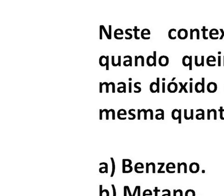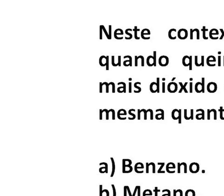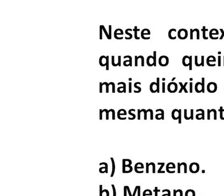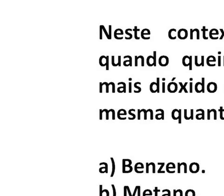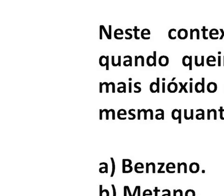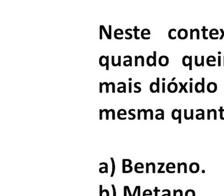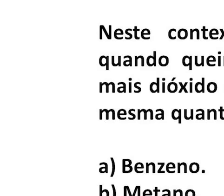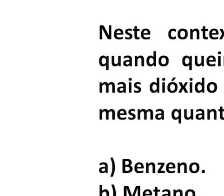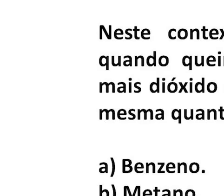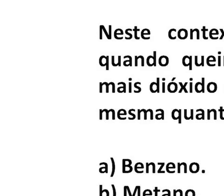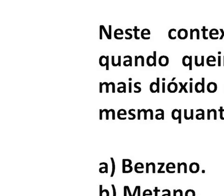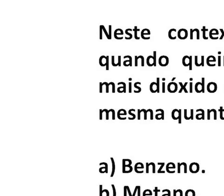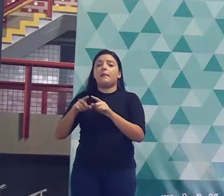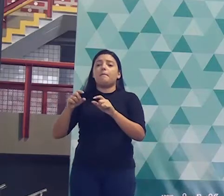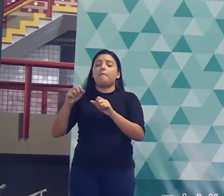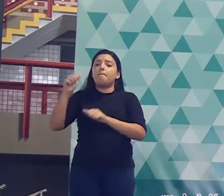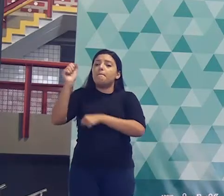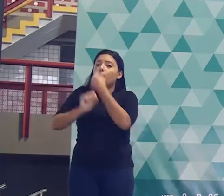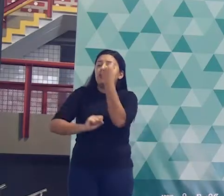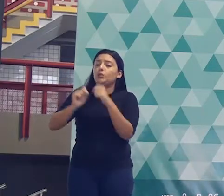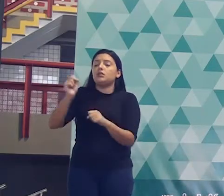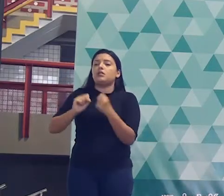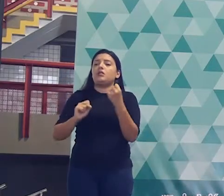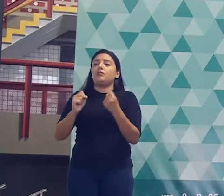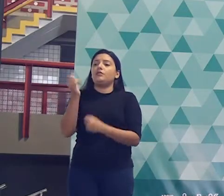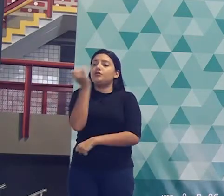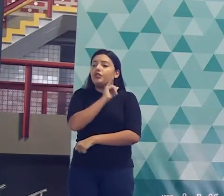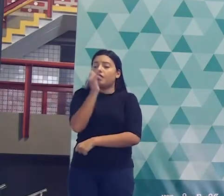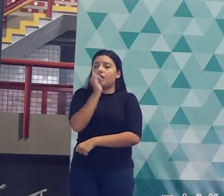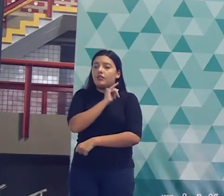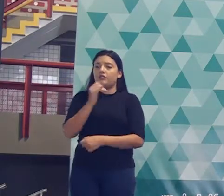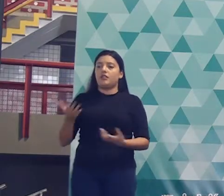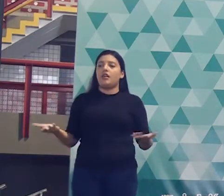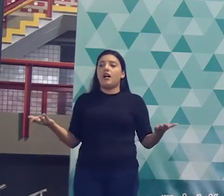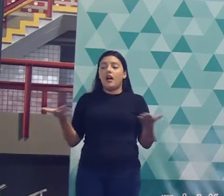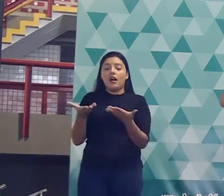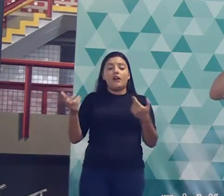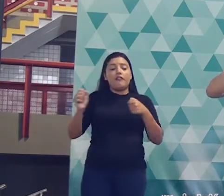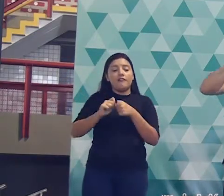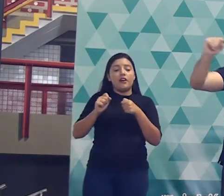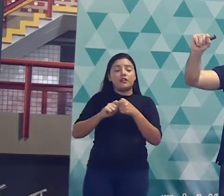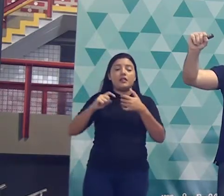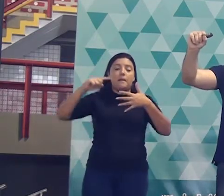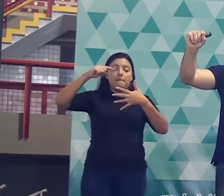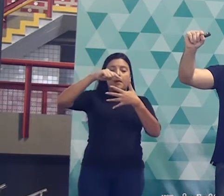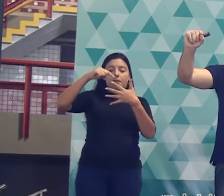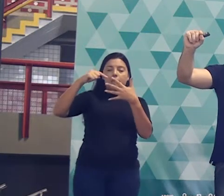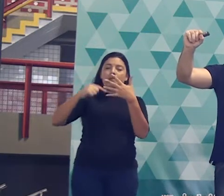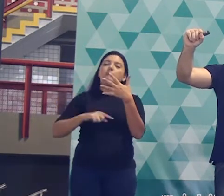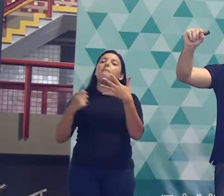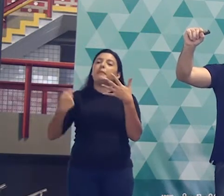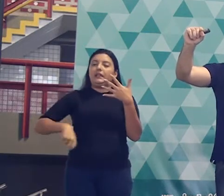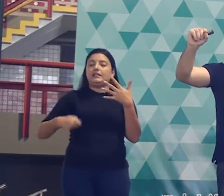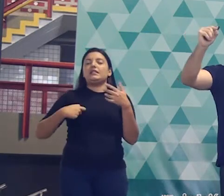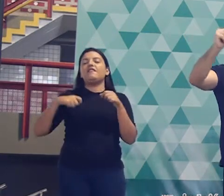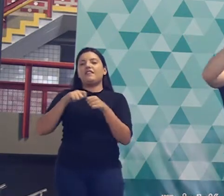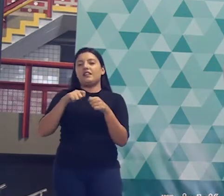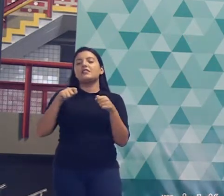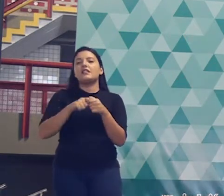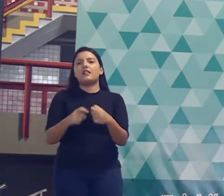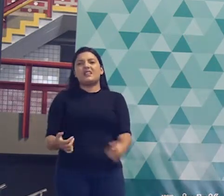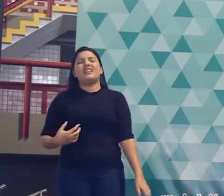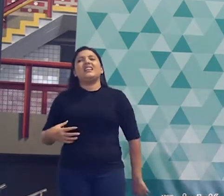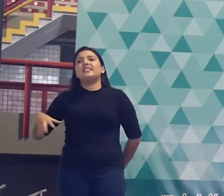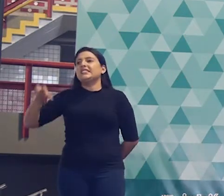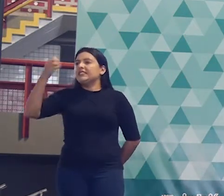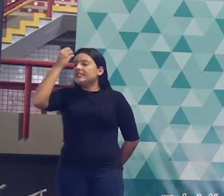produzida? Galerinha, agora a gente vai ter que fazer a reação de combustão completa de todos os combustíveis. Ah, Levi, eu não